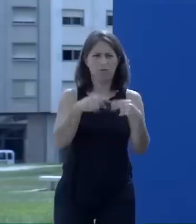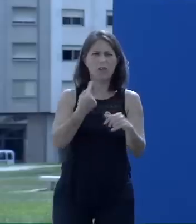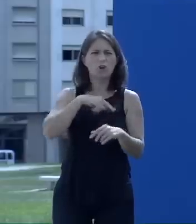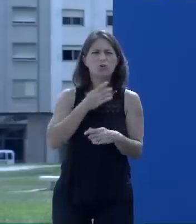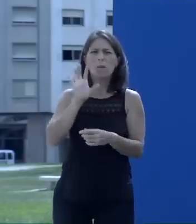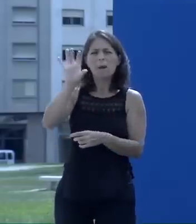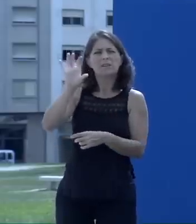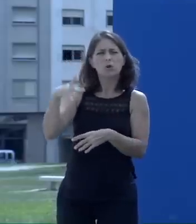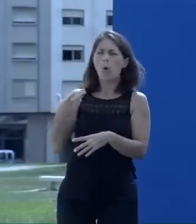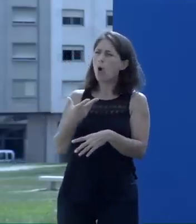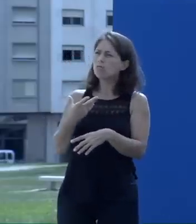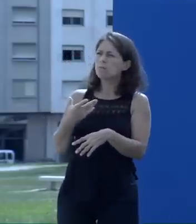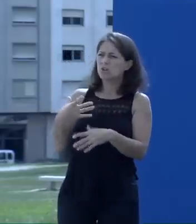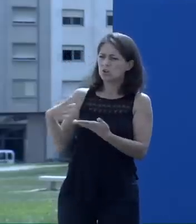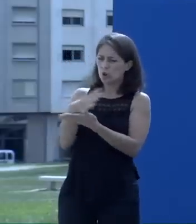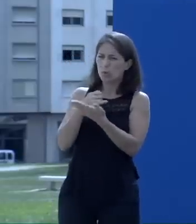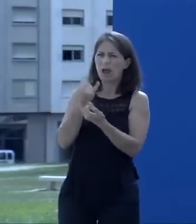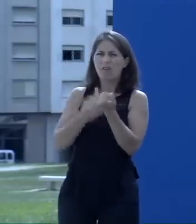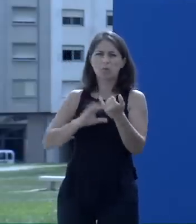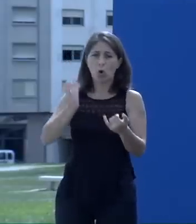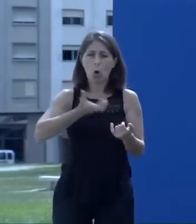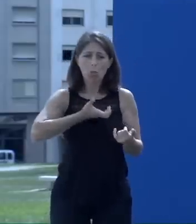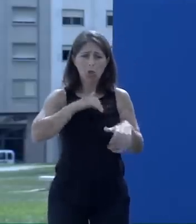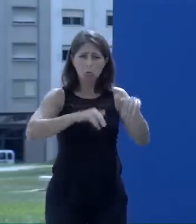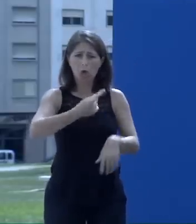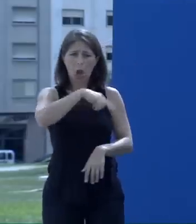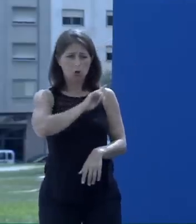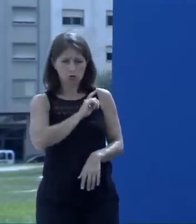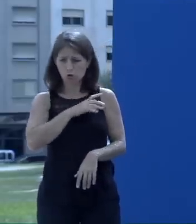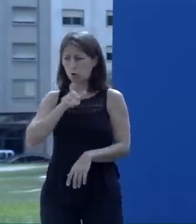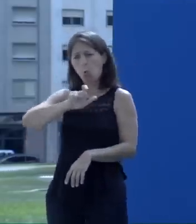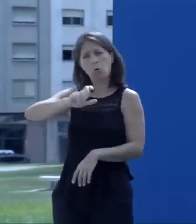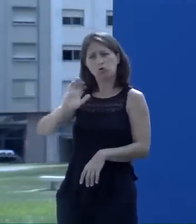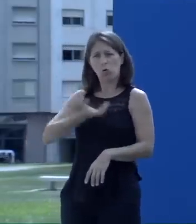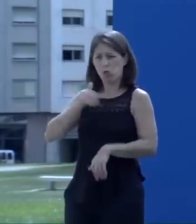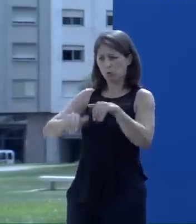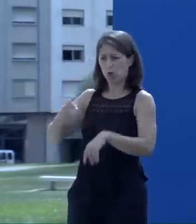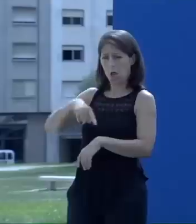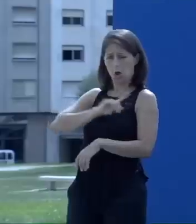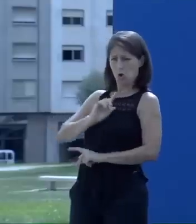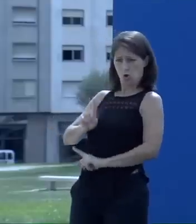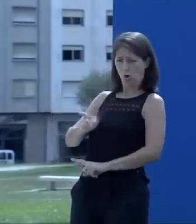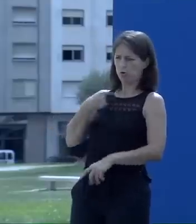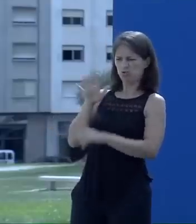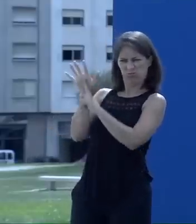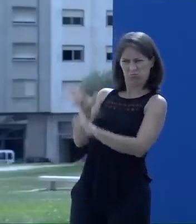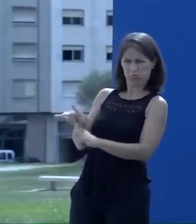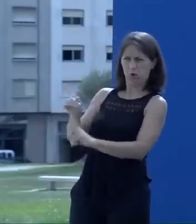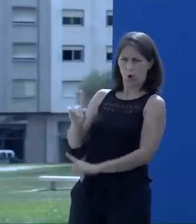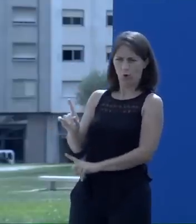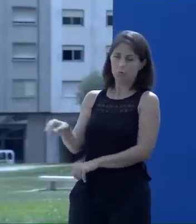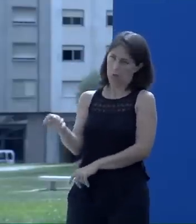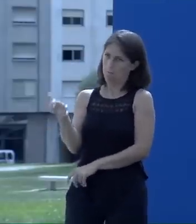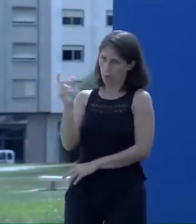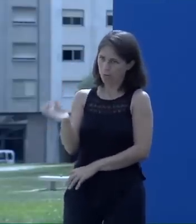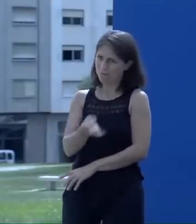no país como integridade, por iso non imos discriminar nos concellos que nos voten dos que non nos voten. que serán poucos, pero non imos discriminar nin uns